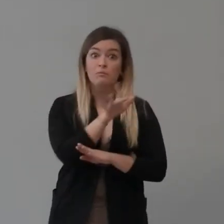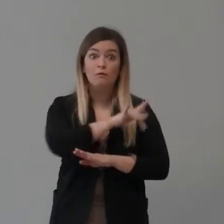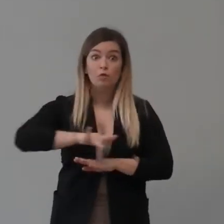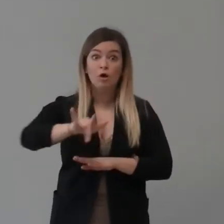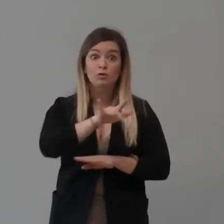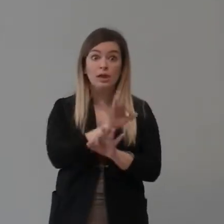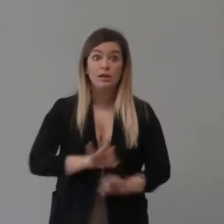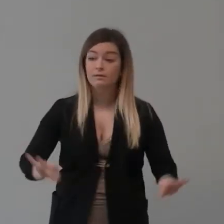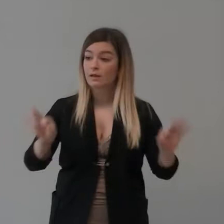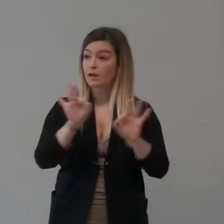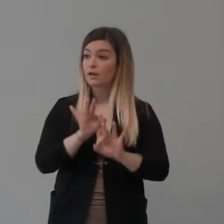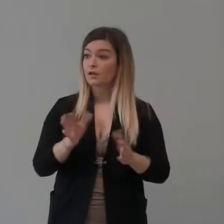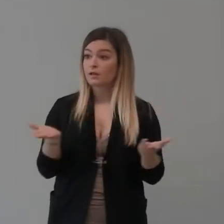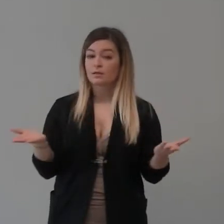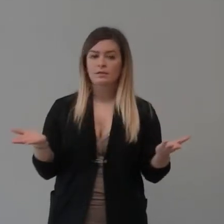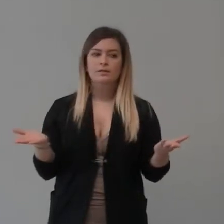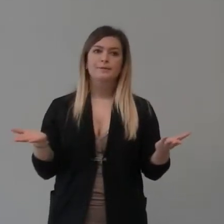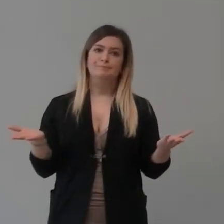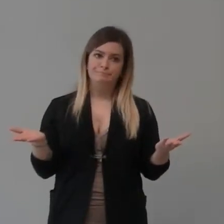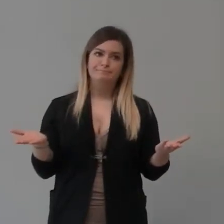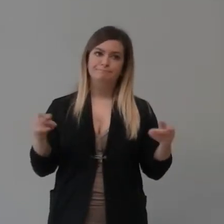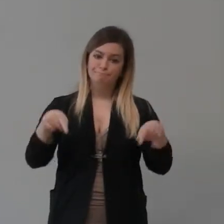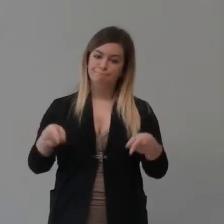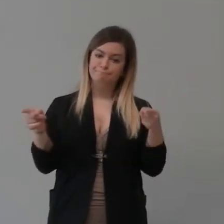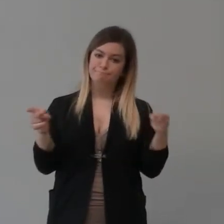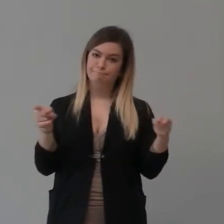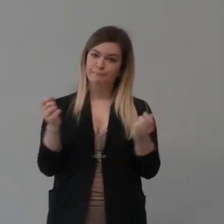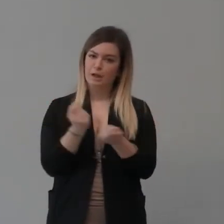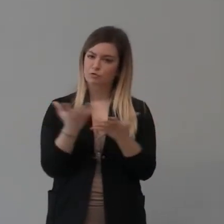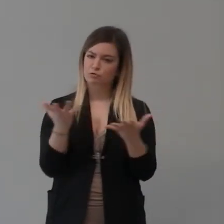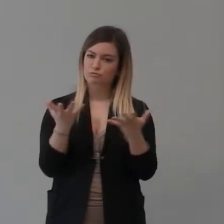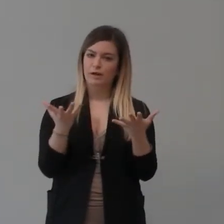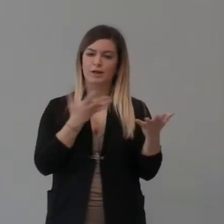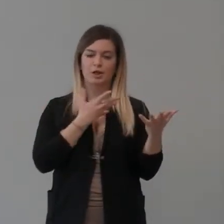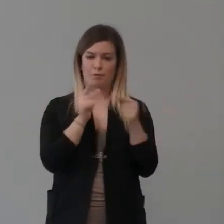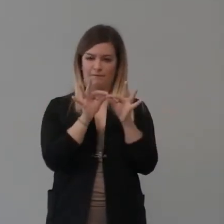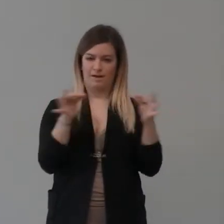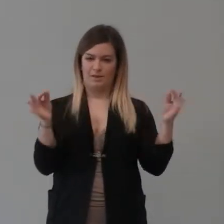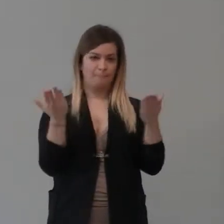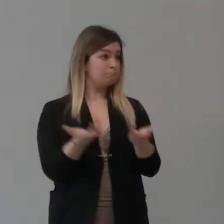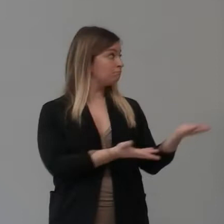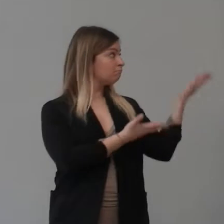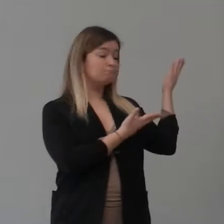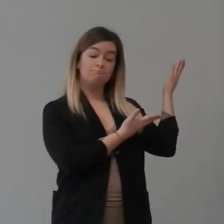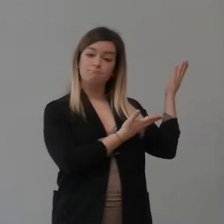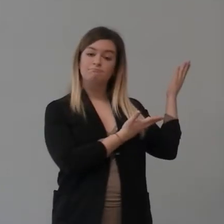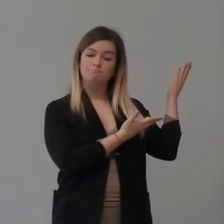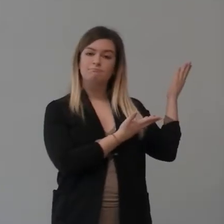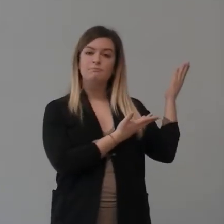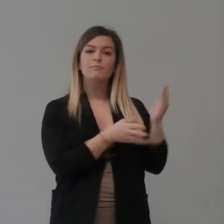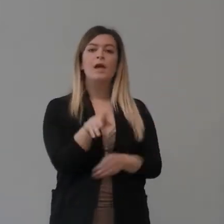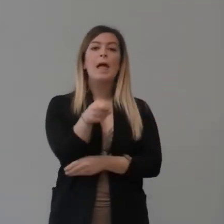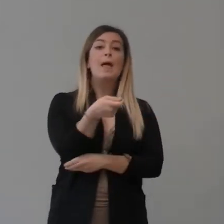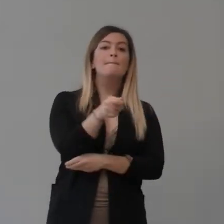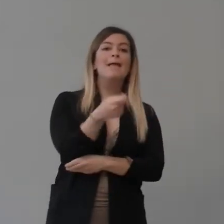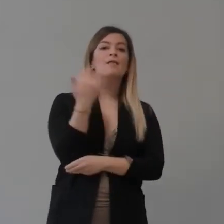vuota. A questo punto, come racconta il versetto, Pietro e Giovanni